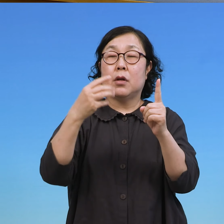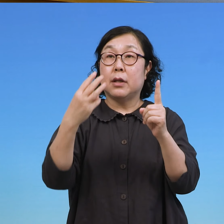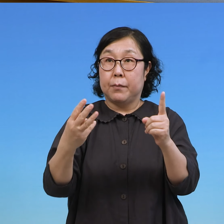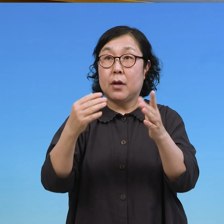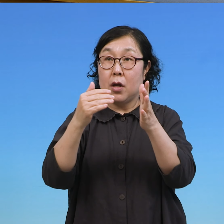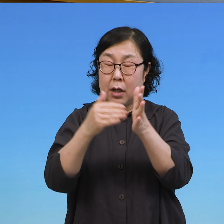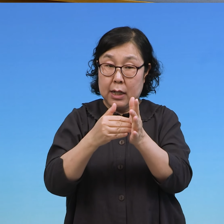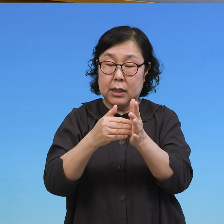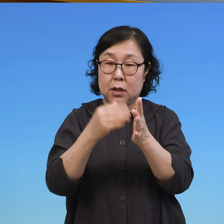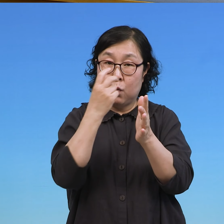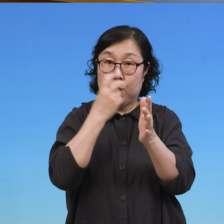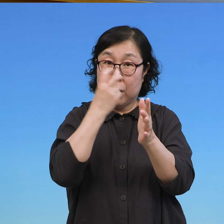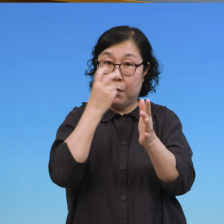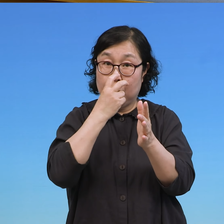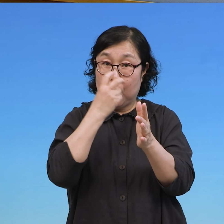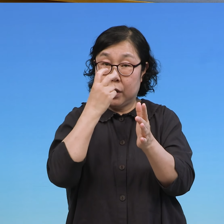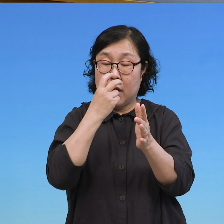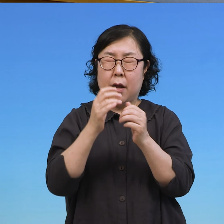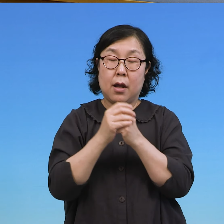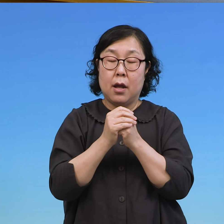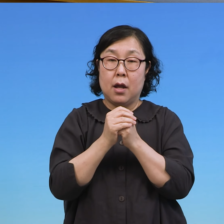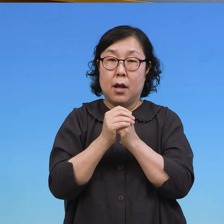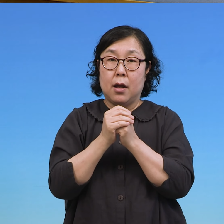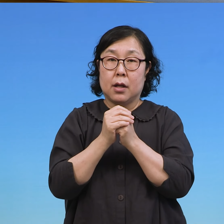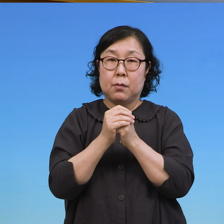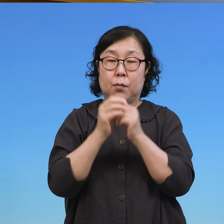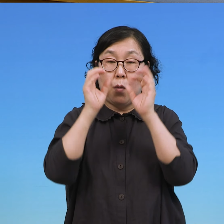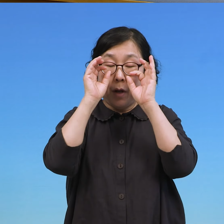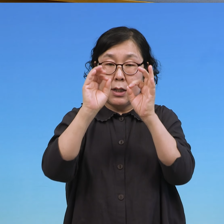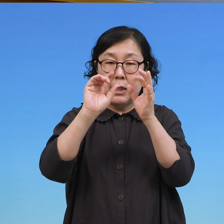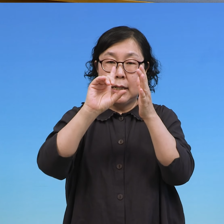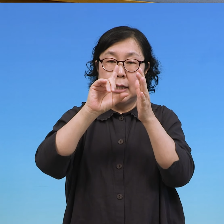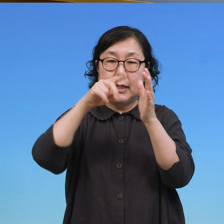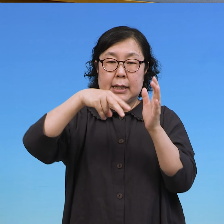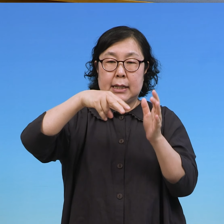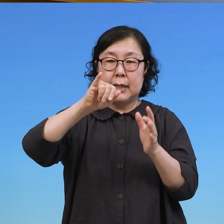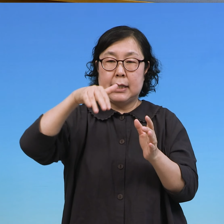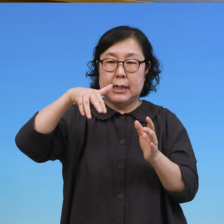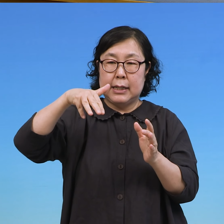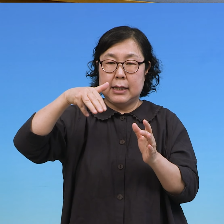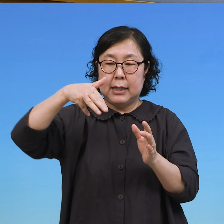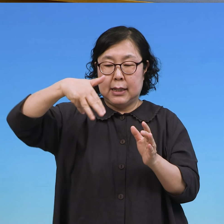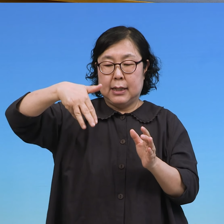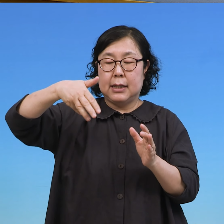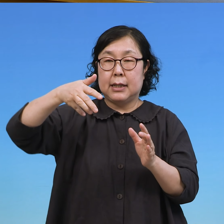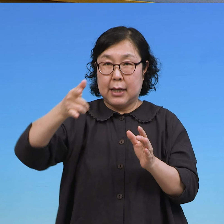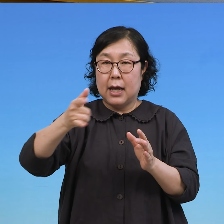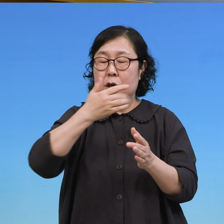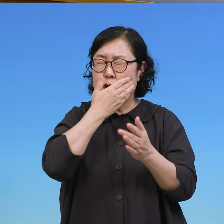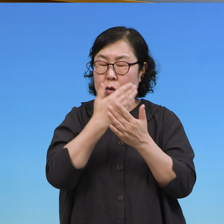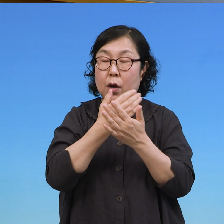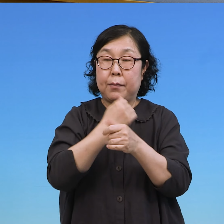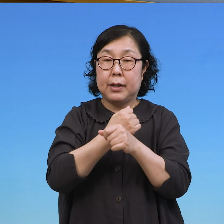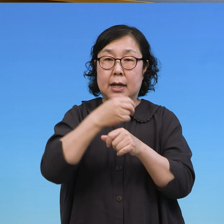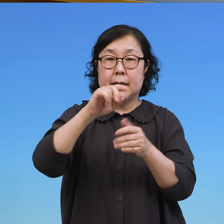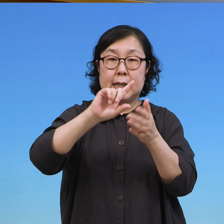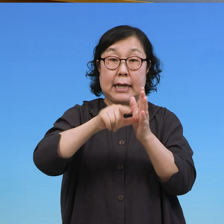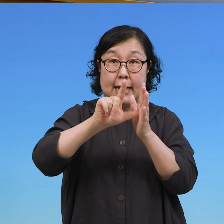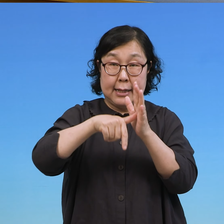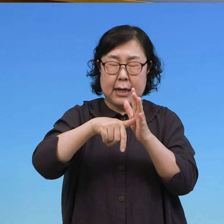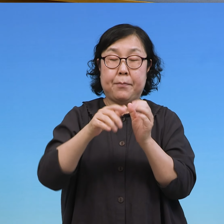1절부터 3절까지 살펴볼 때 주의해서 살펴봐야 되는 건 시제입니다. 시제. 자, 1절을 한번 보십시오. 이게